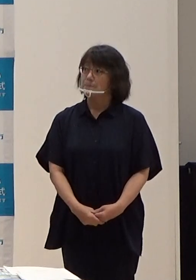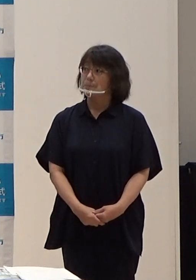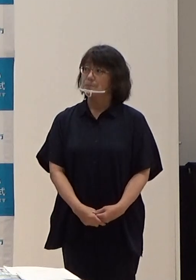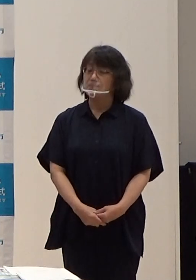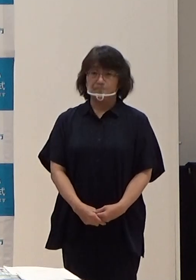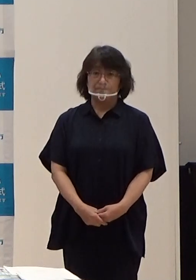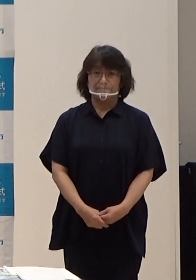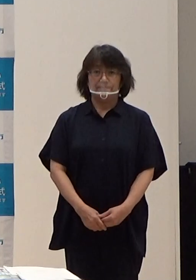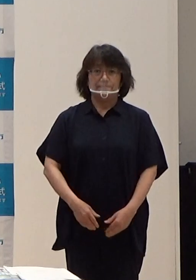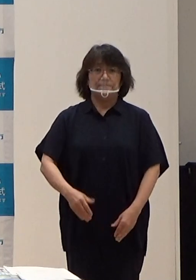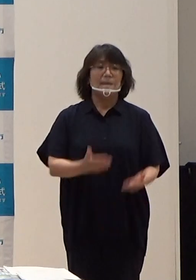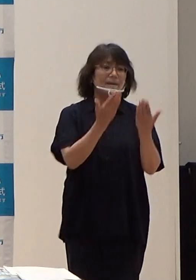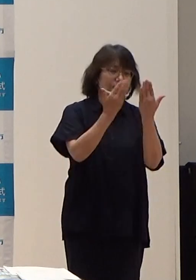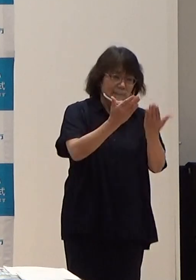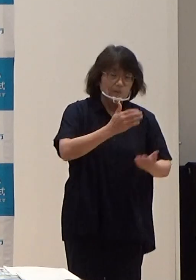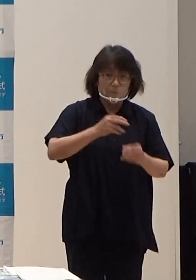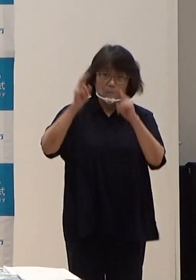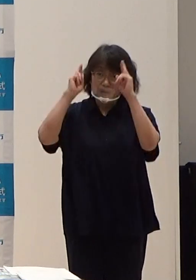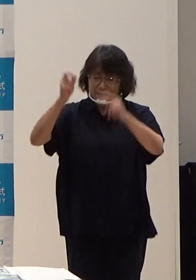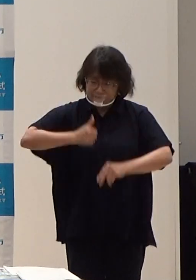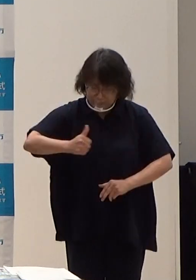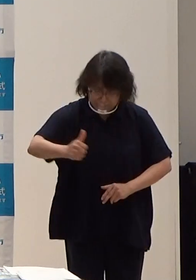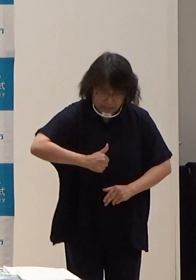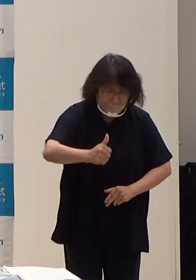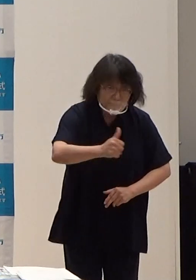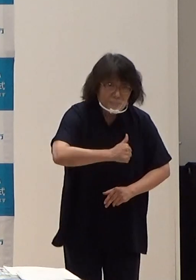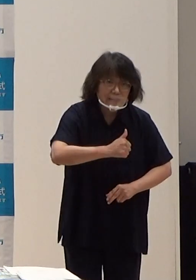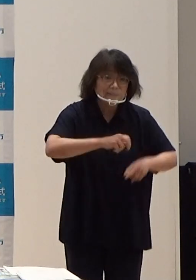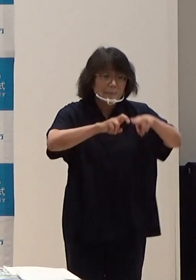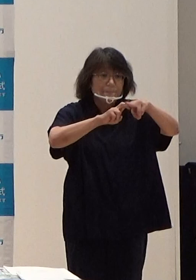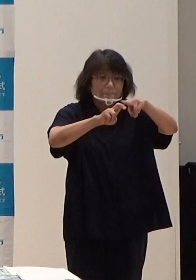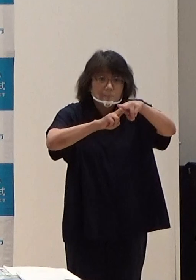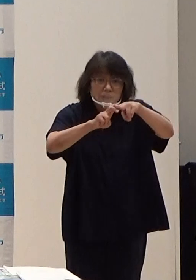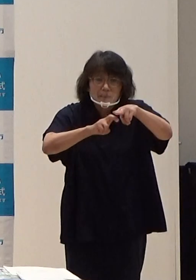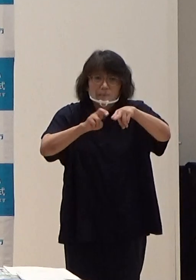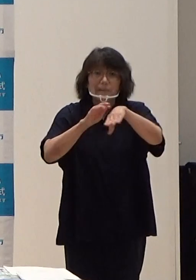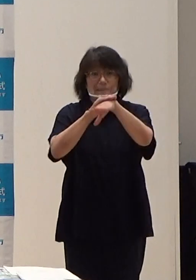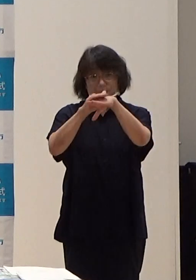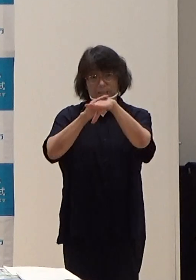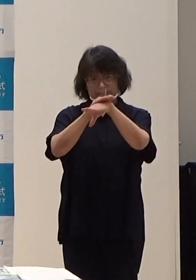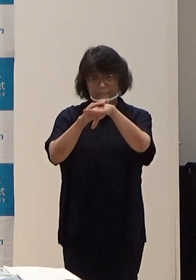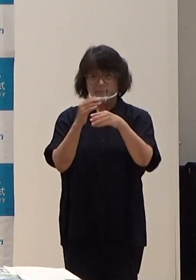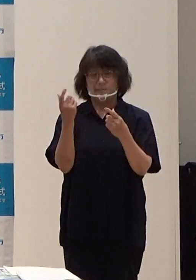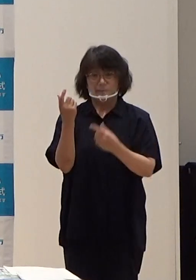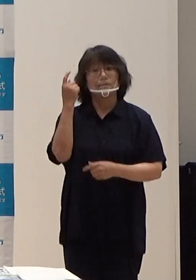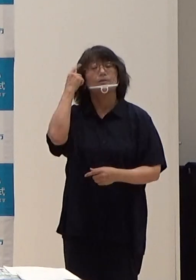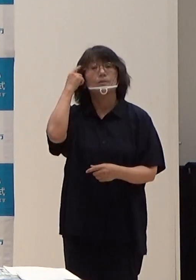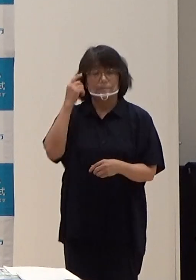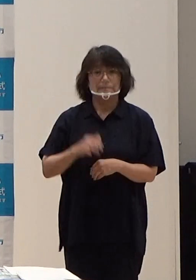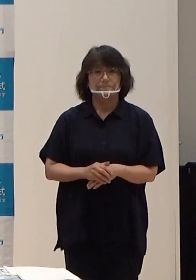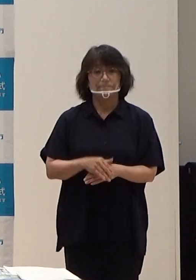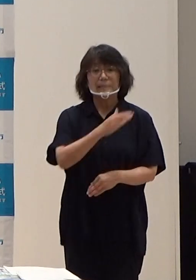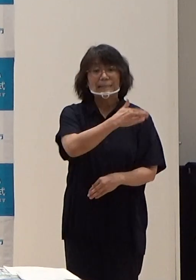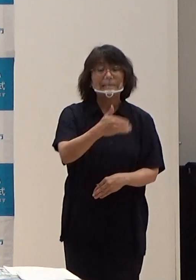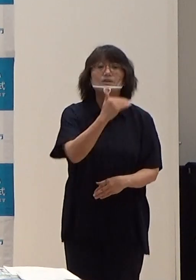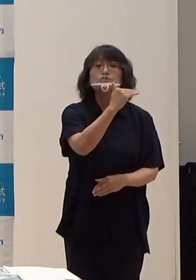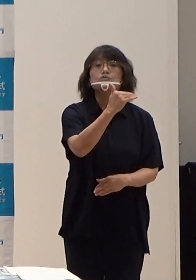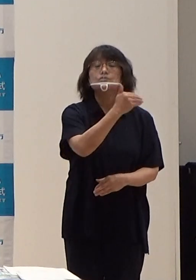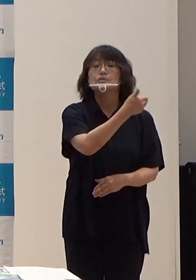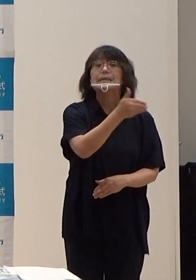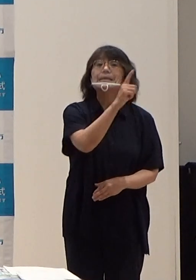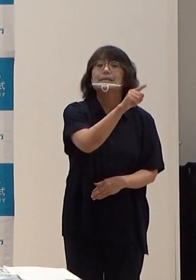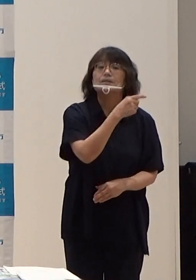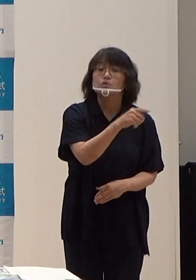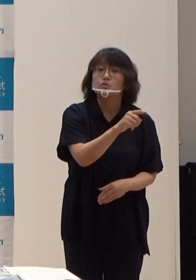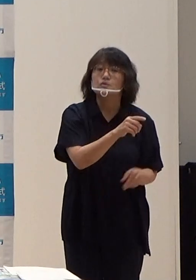通勤通学の非常に重要な役割を果たしていただいております。で水郡線については水戸鉄